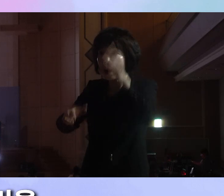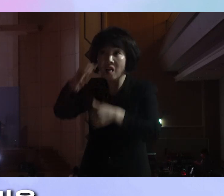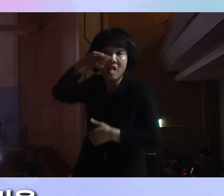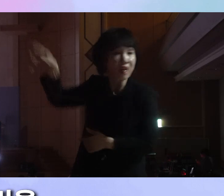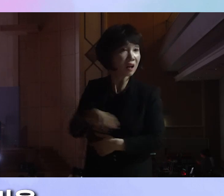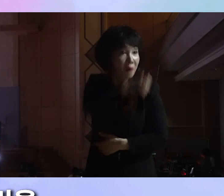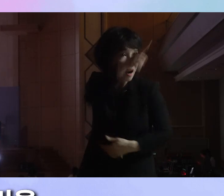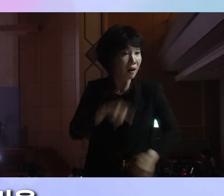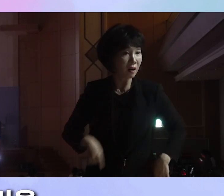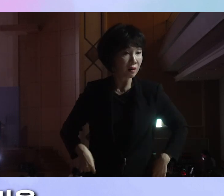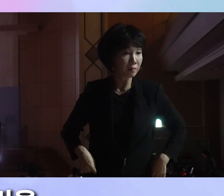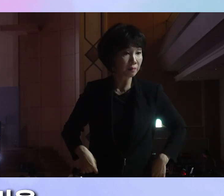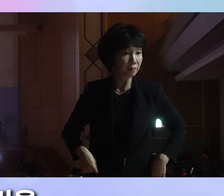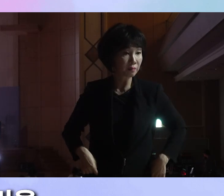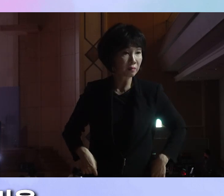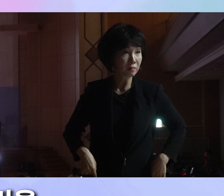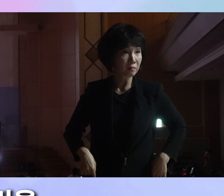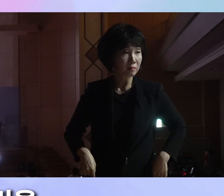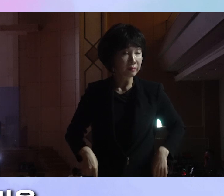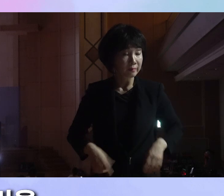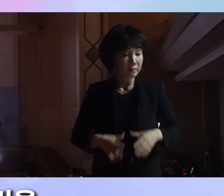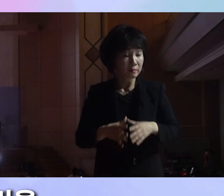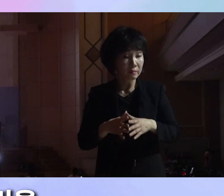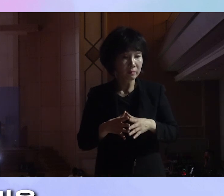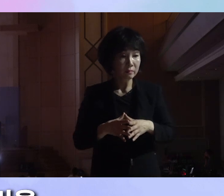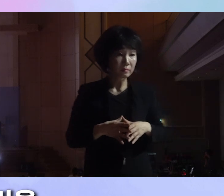난 널 당장 십자가에 매달 수도 있어.